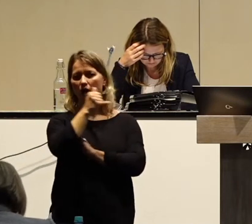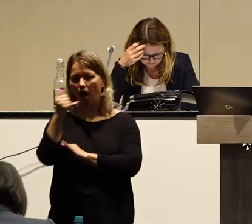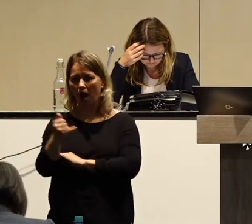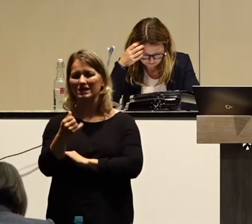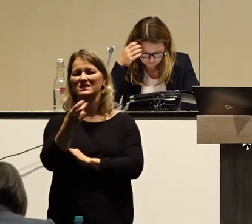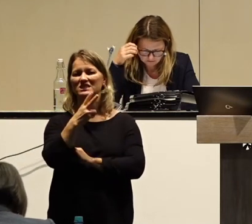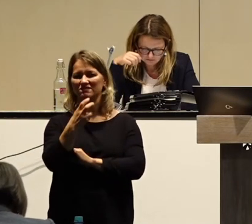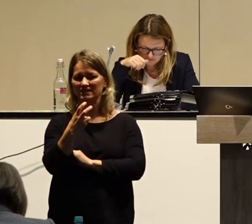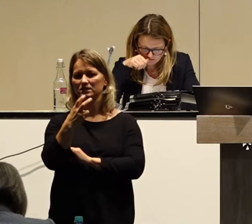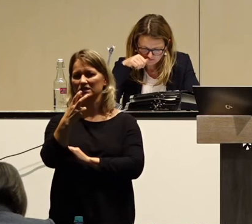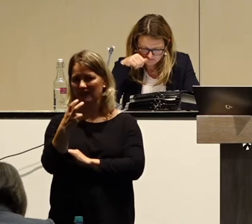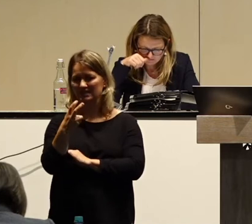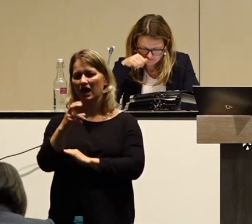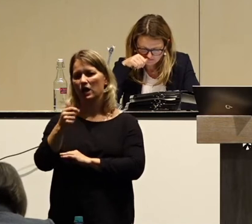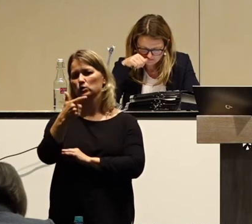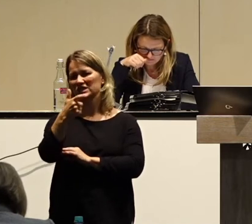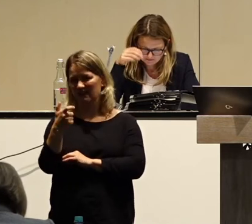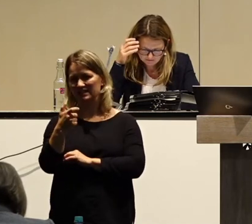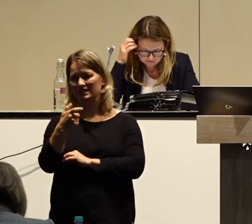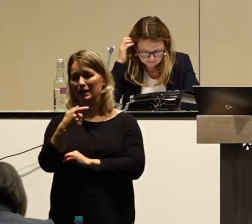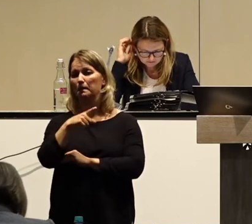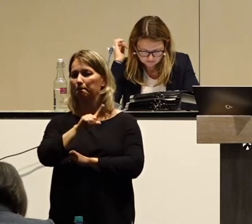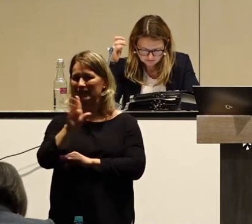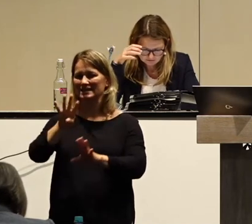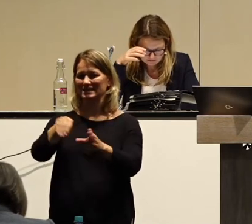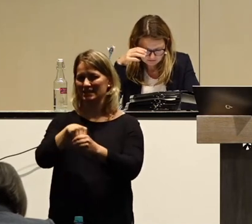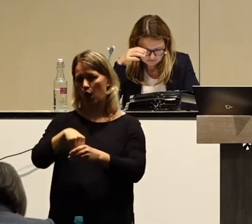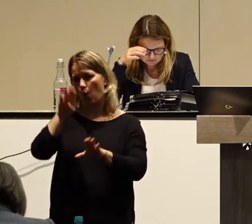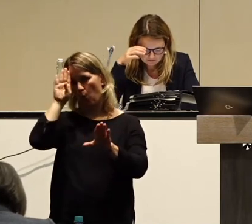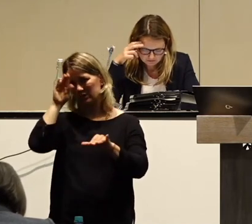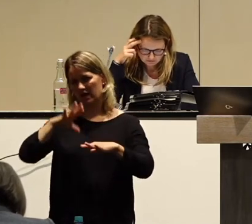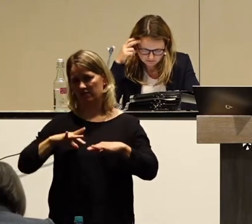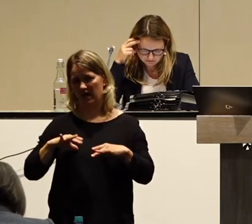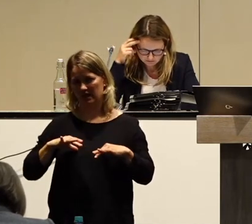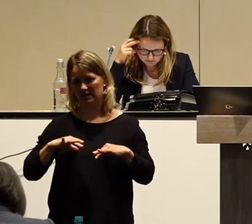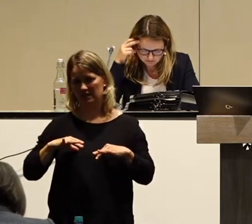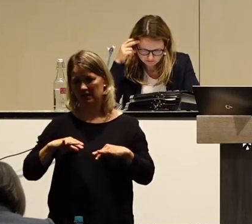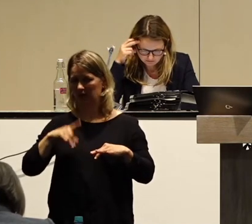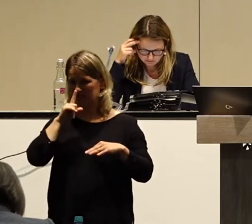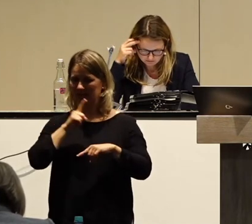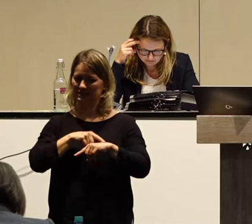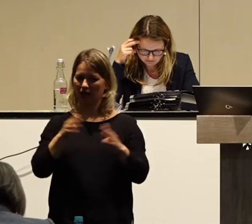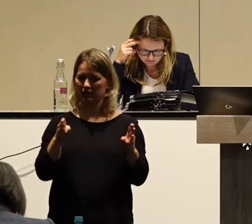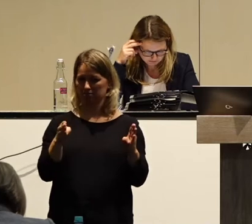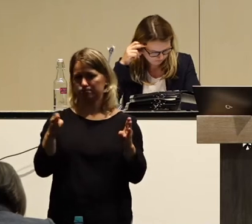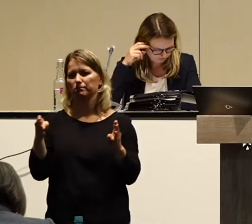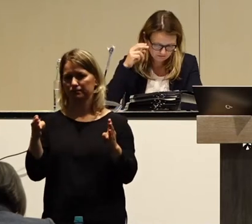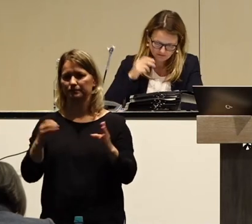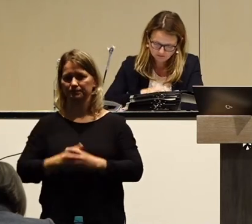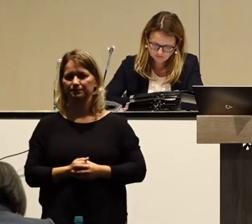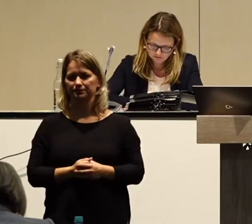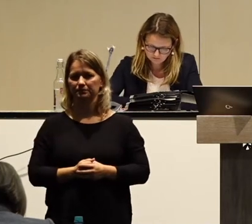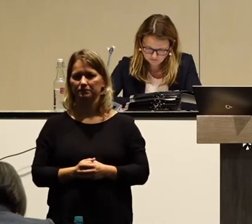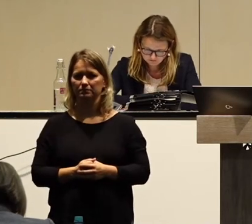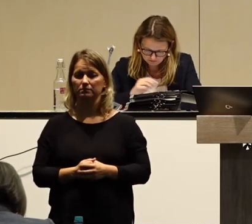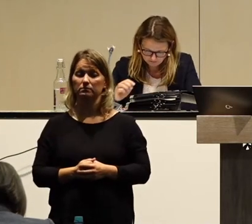Schuljahres 2020/21 bis einschließlich der Osterferien, um den Zeitraum einfach ein bisschen weiter zu strecken.